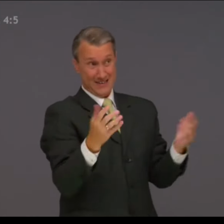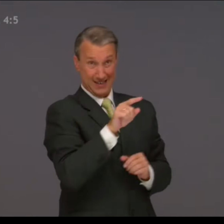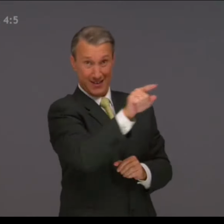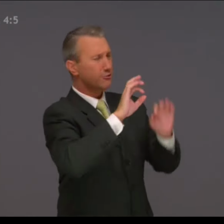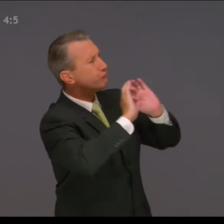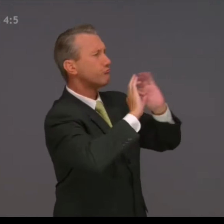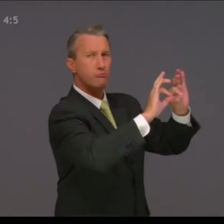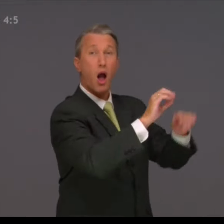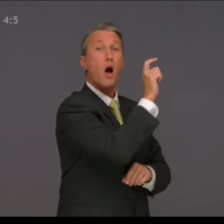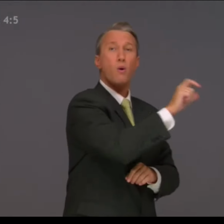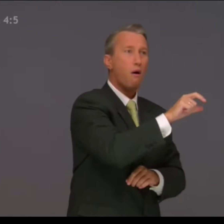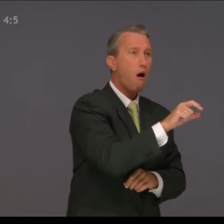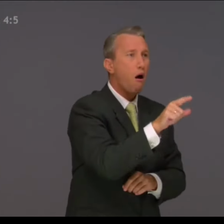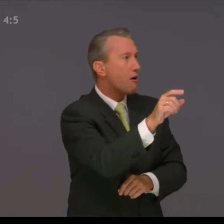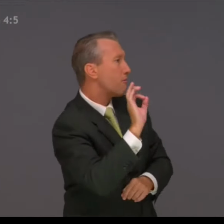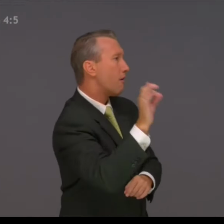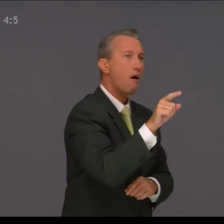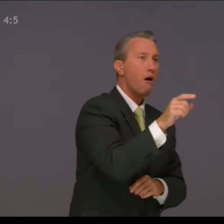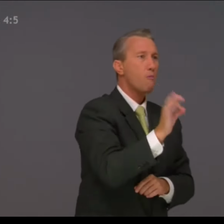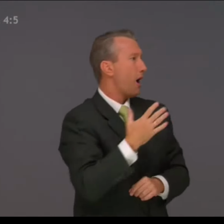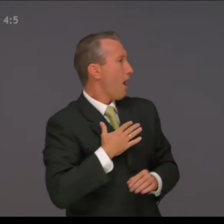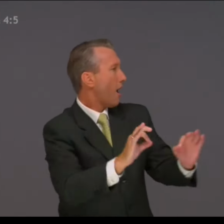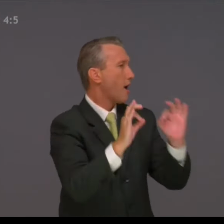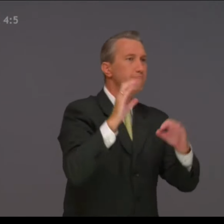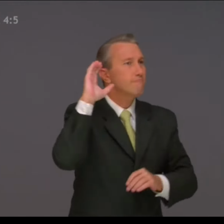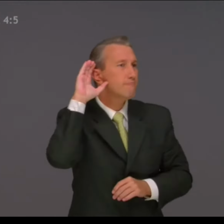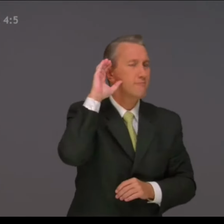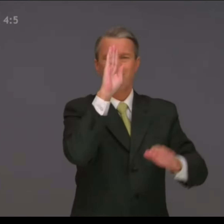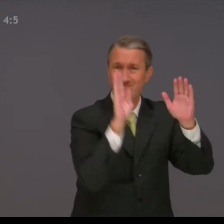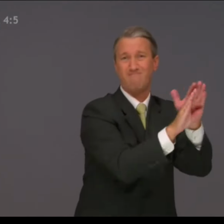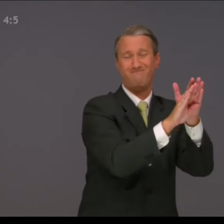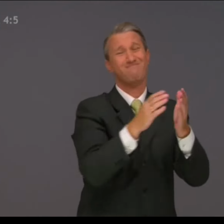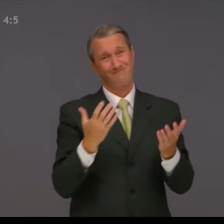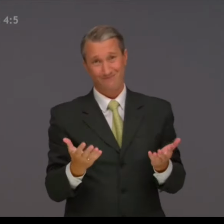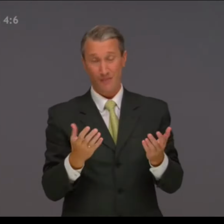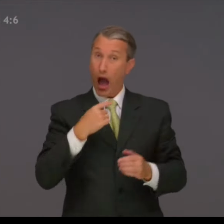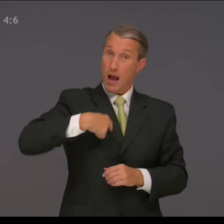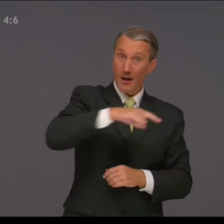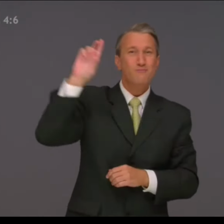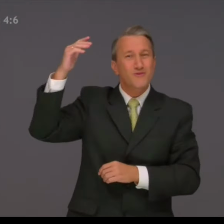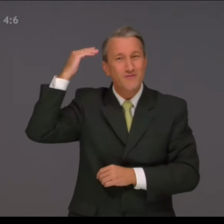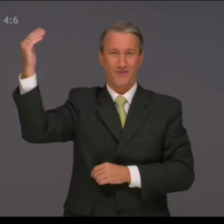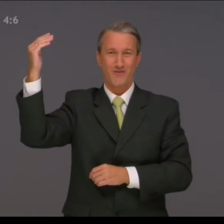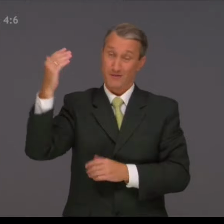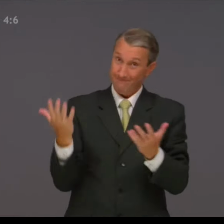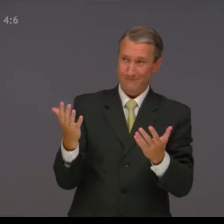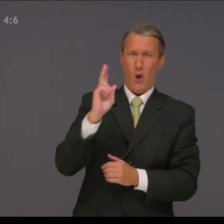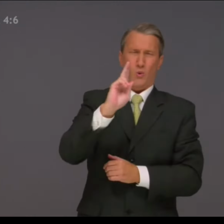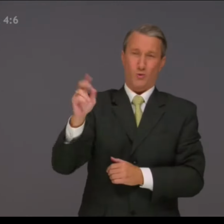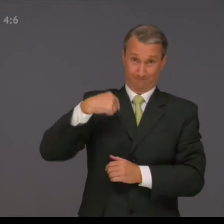olması. Hadi koş markete. Spagetti, sarımsak, fesleğen,